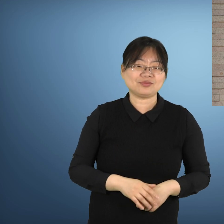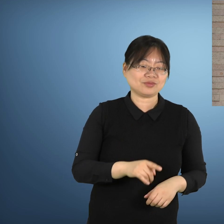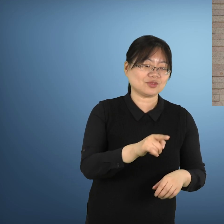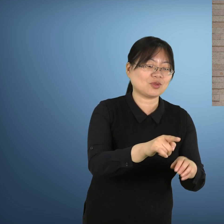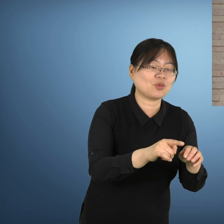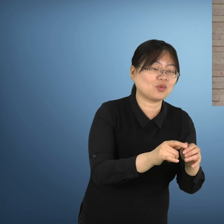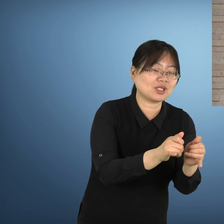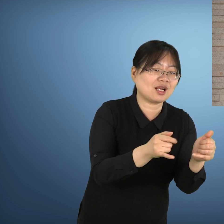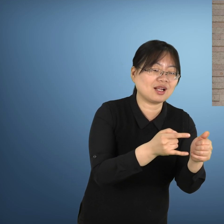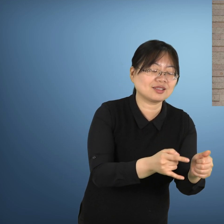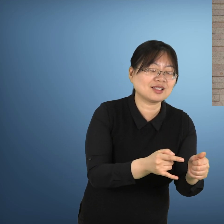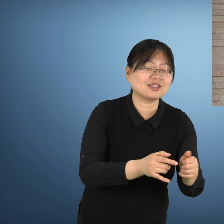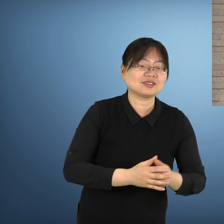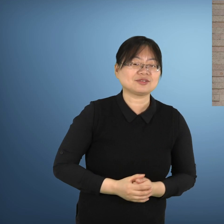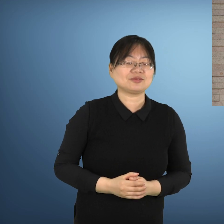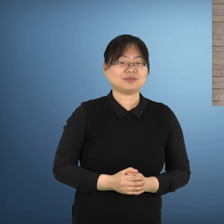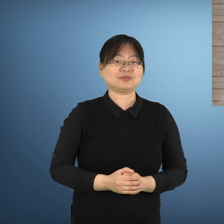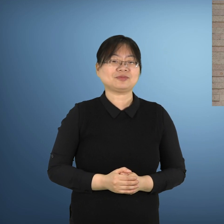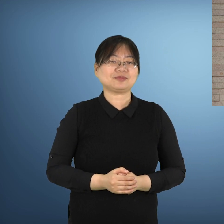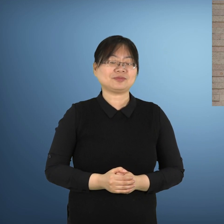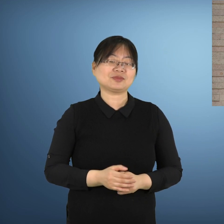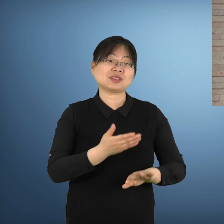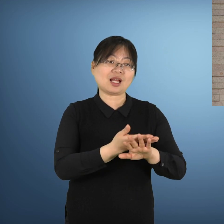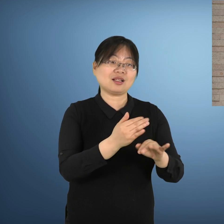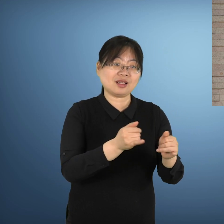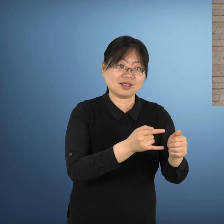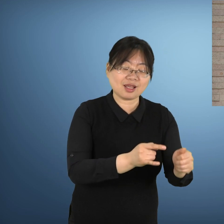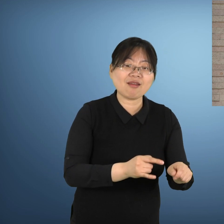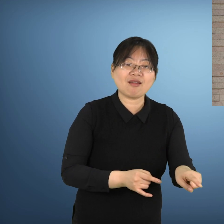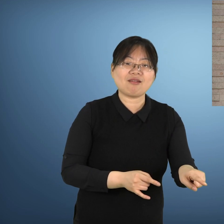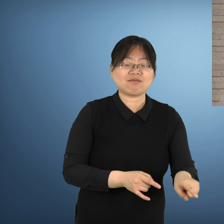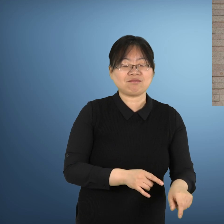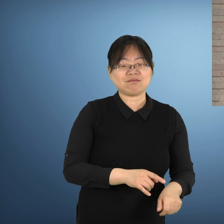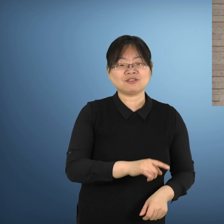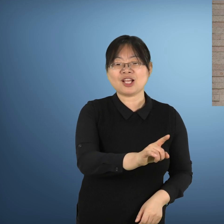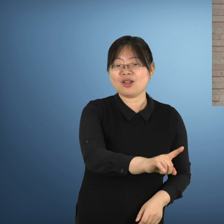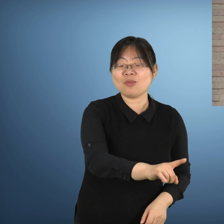어떤 농부에게는, 일꾼에게는 자네는